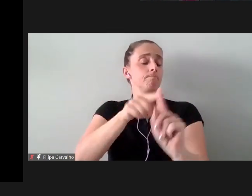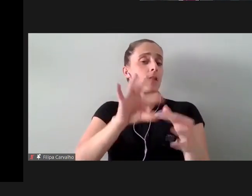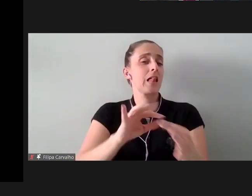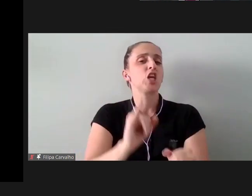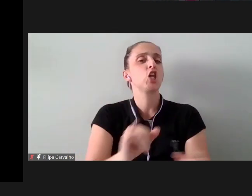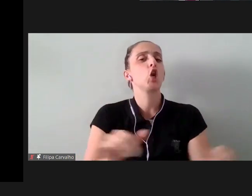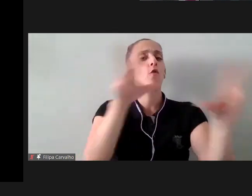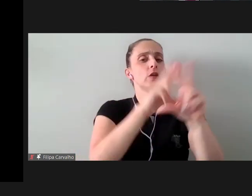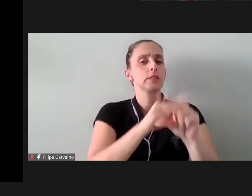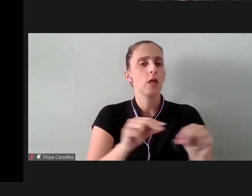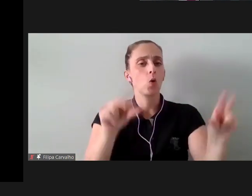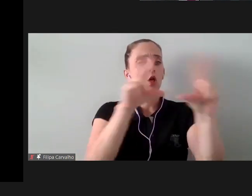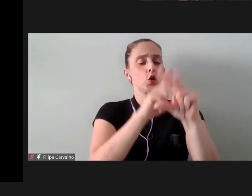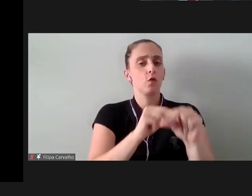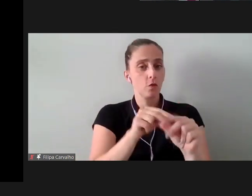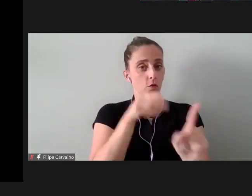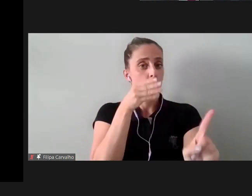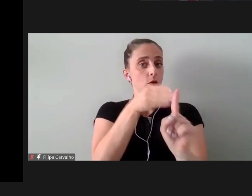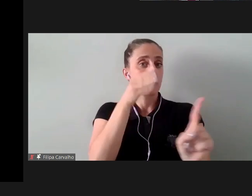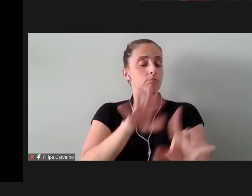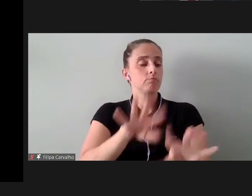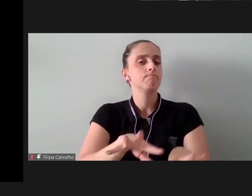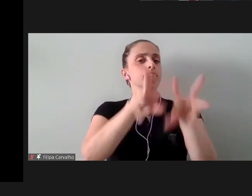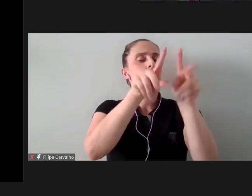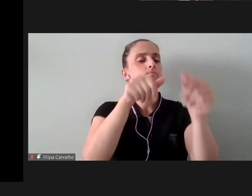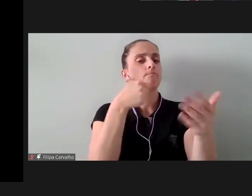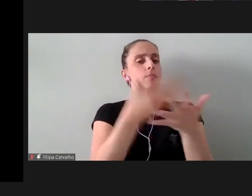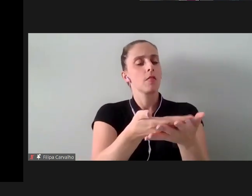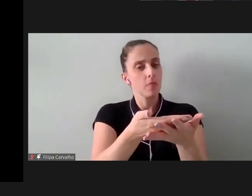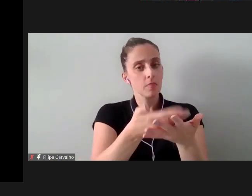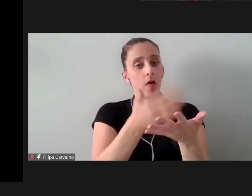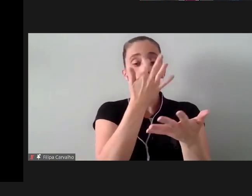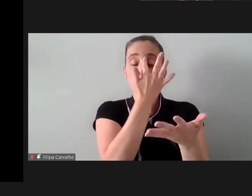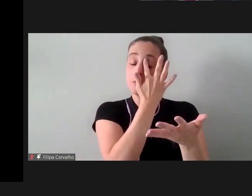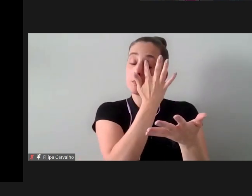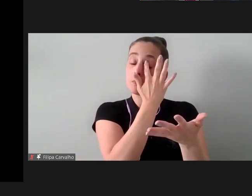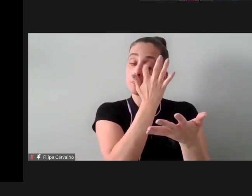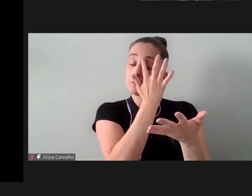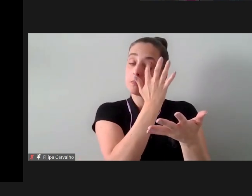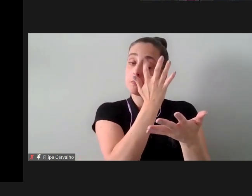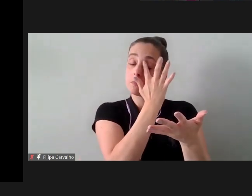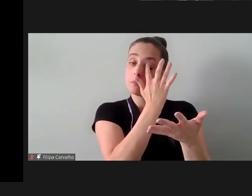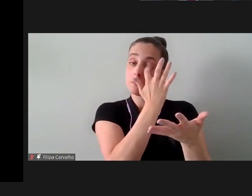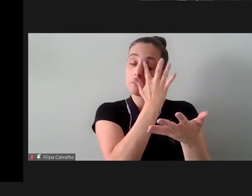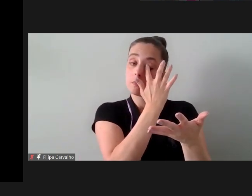né, o desenvolvimento de ambiências mais